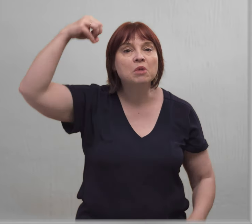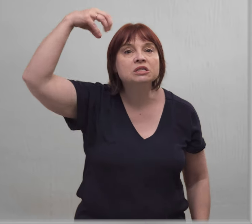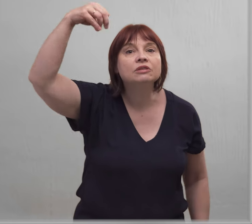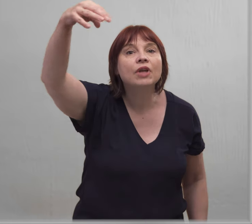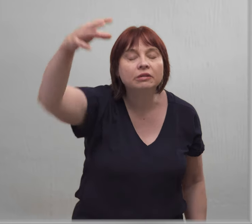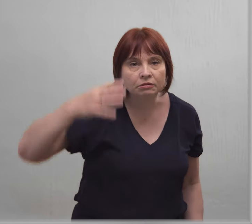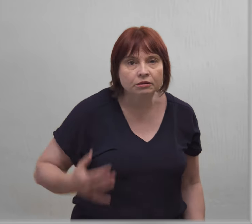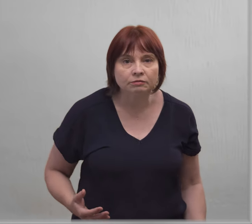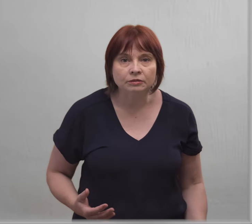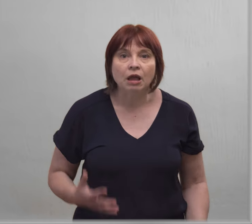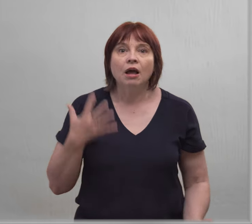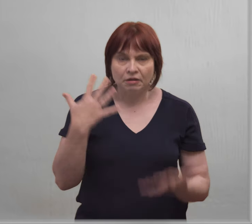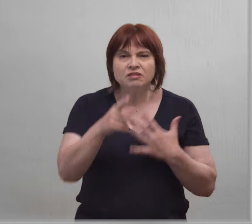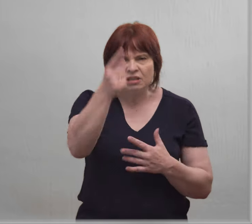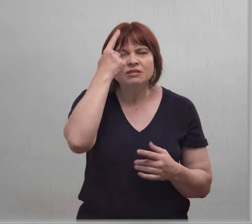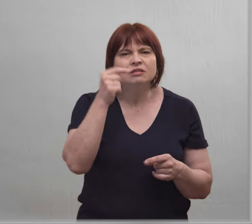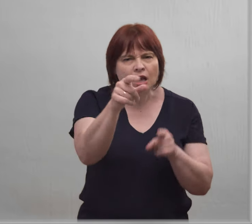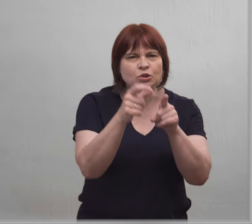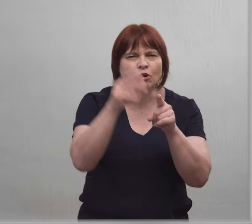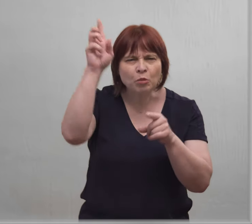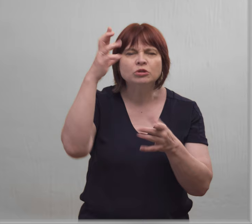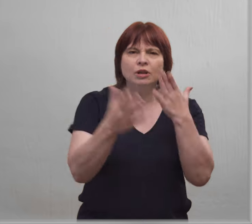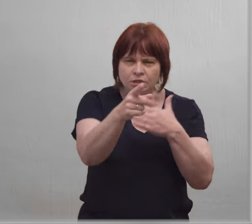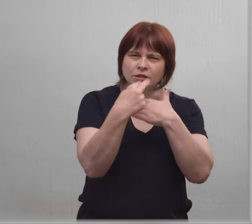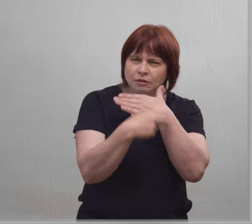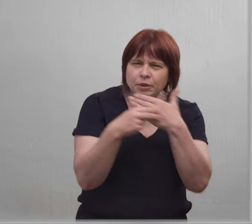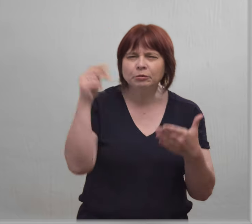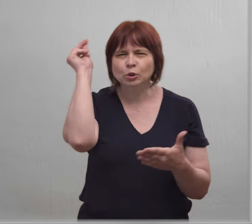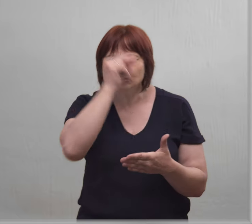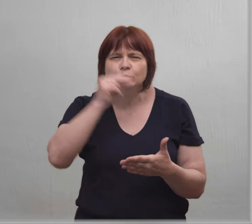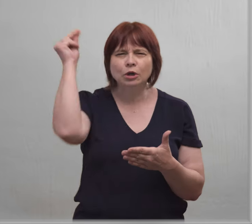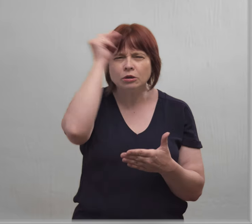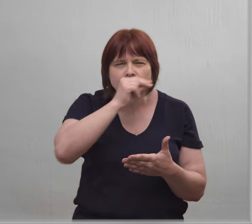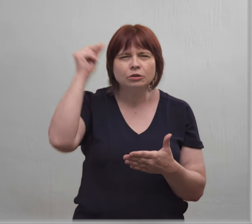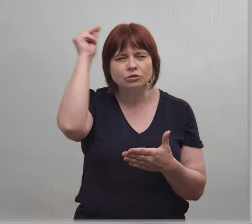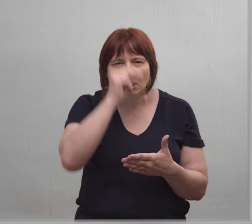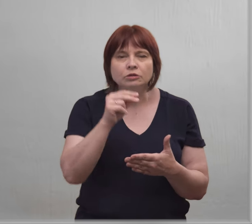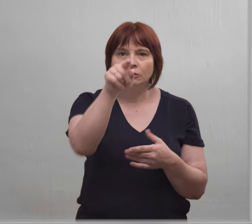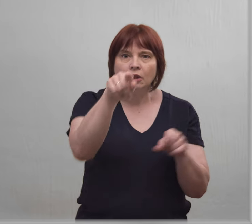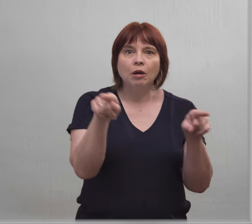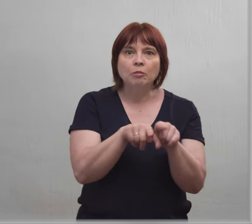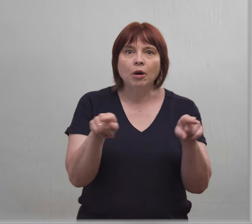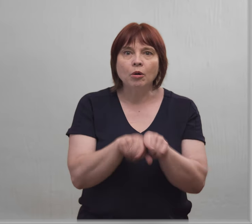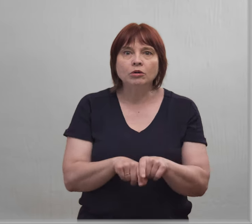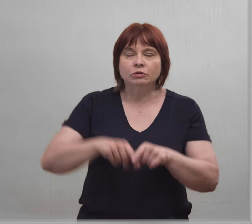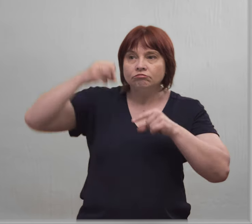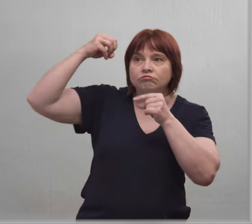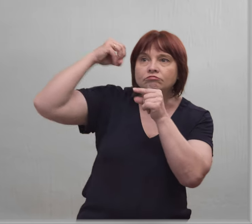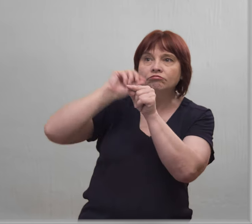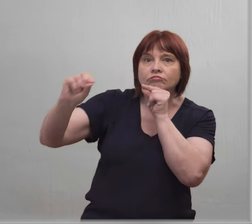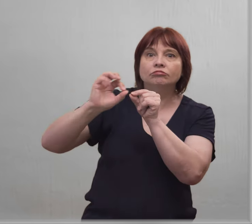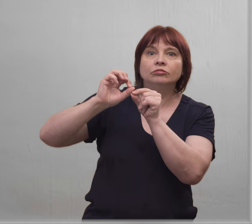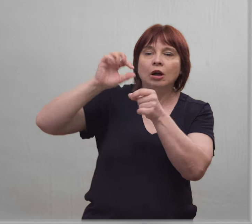Писания, если ты знаешь Слово Божье, если ты познаешь Божье Слово, тогда оно направляет